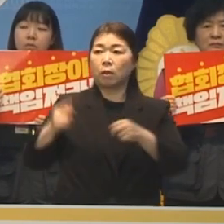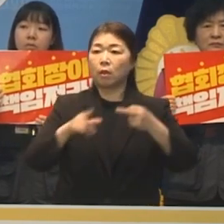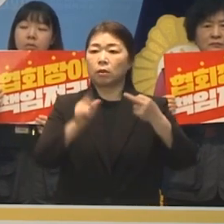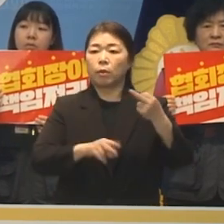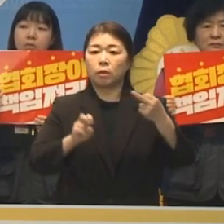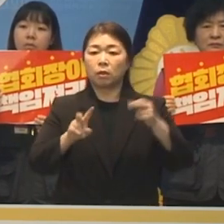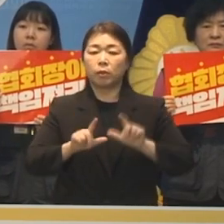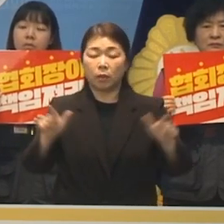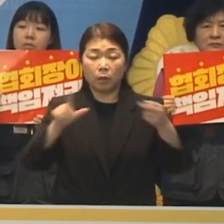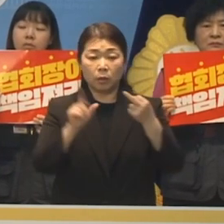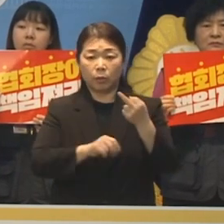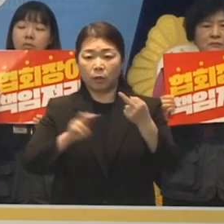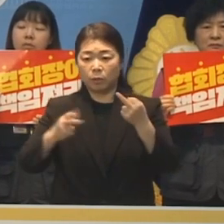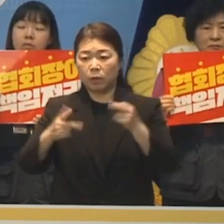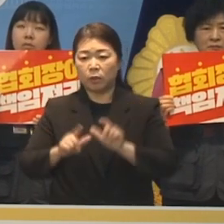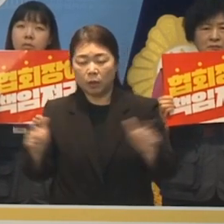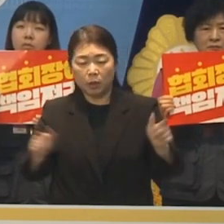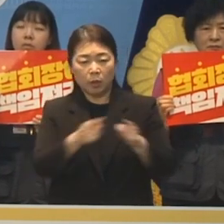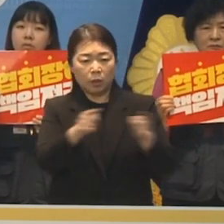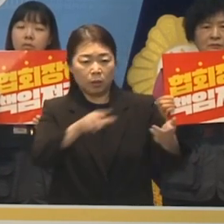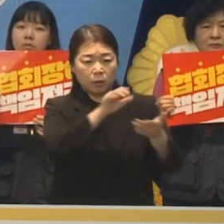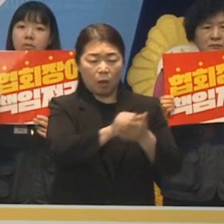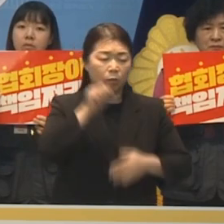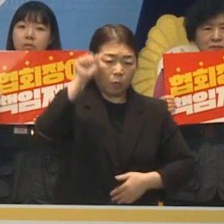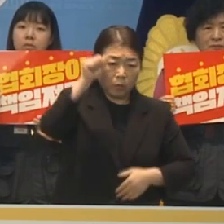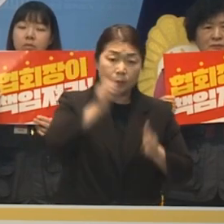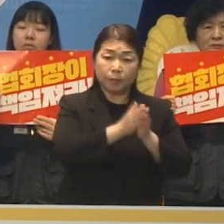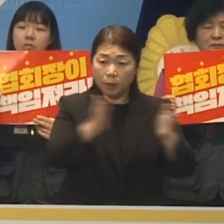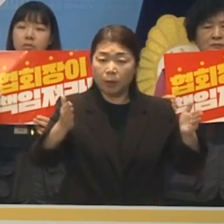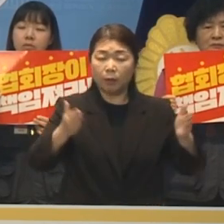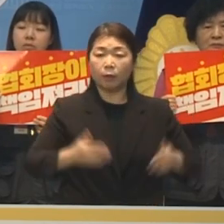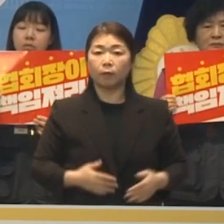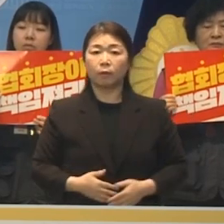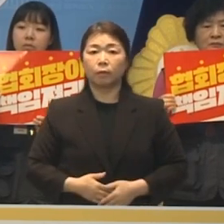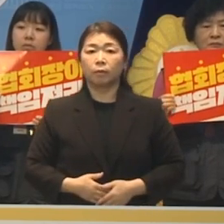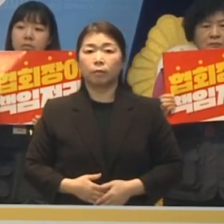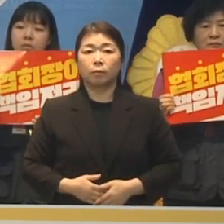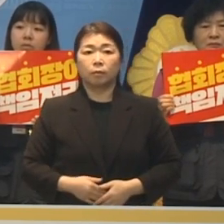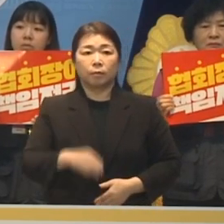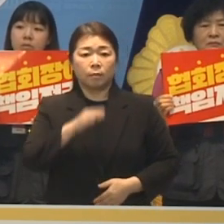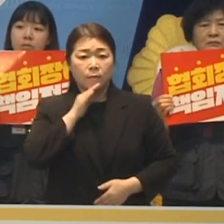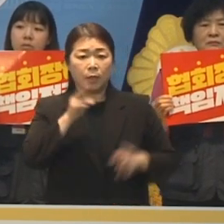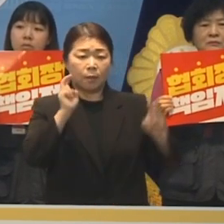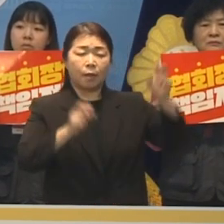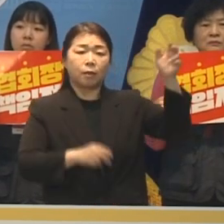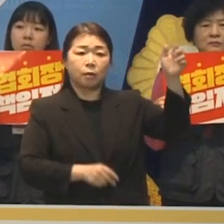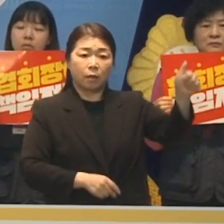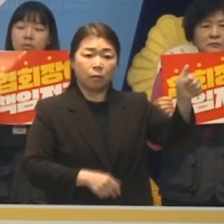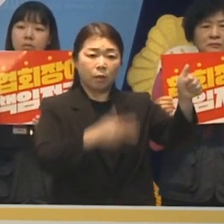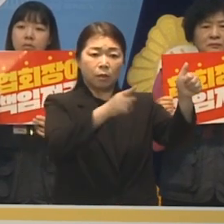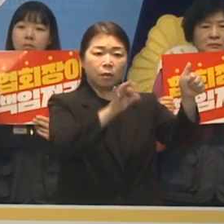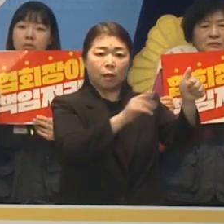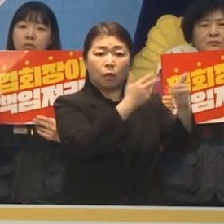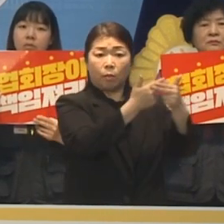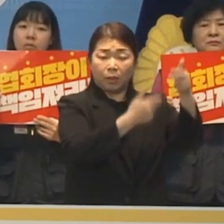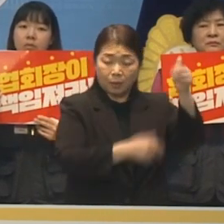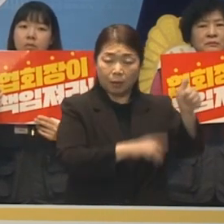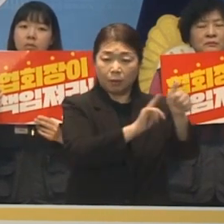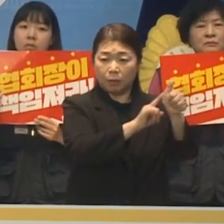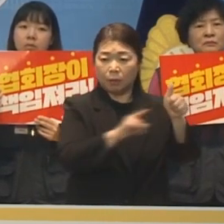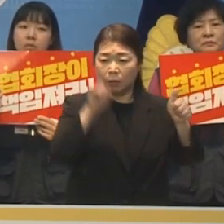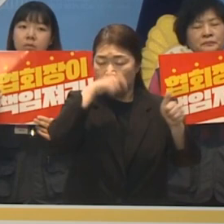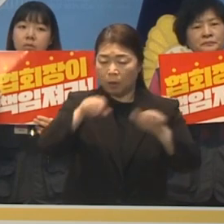12월 27일 로비 농성에 돌입했다. 진짜 사장인 장현우 협회장이